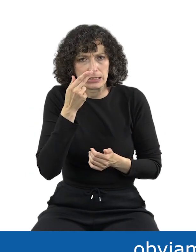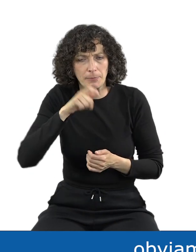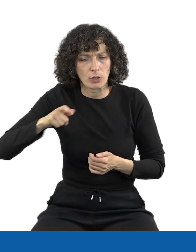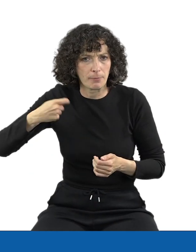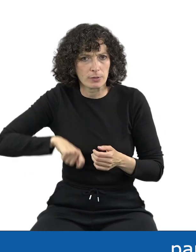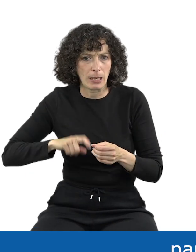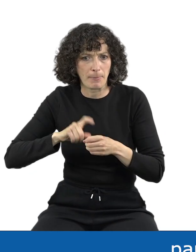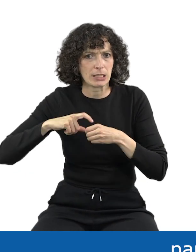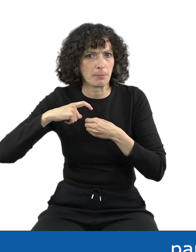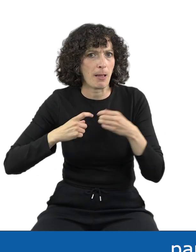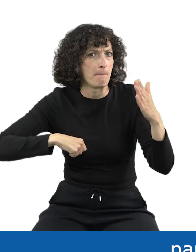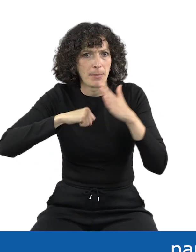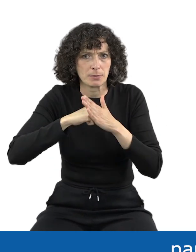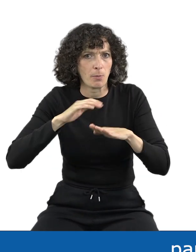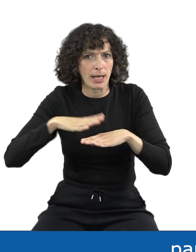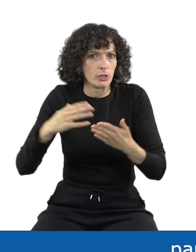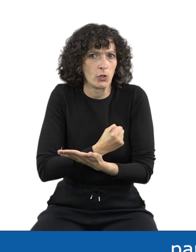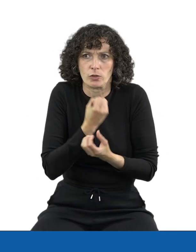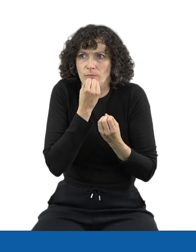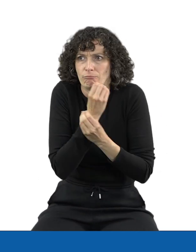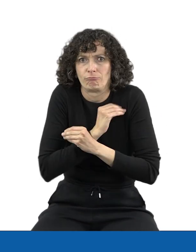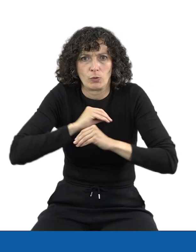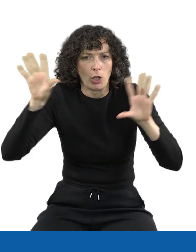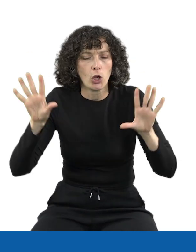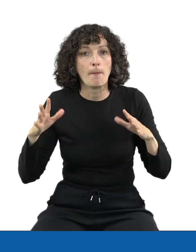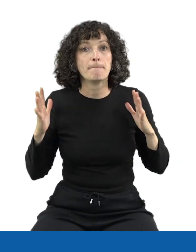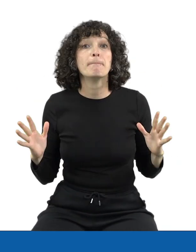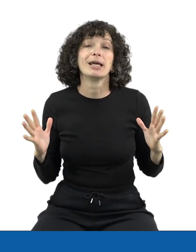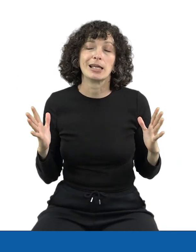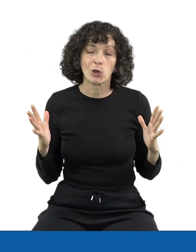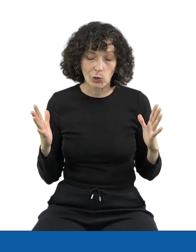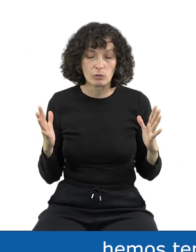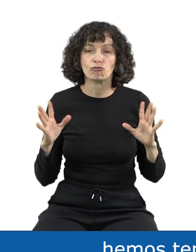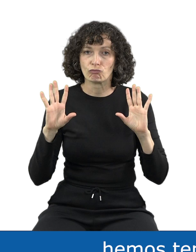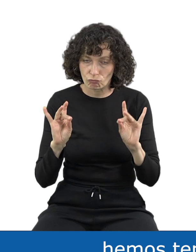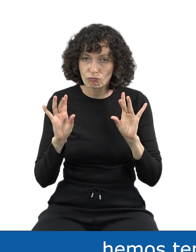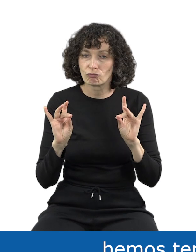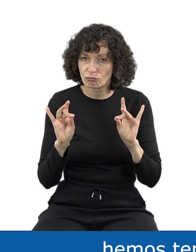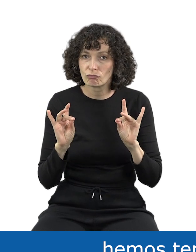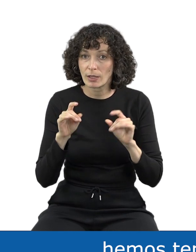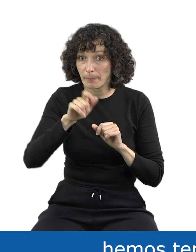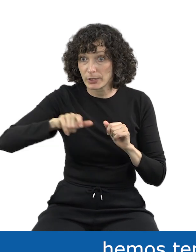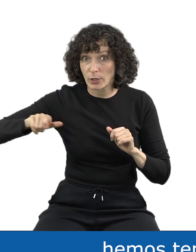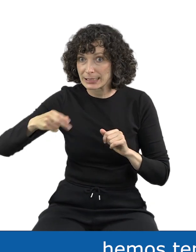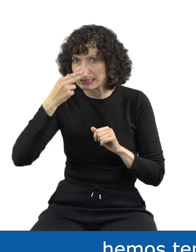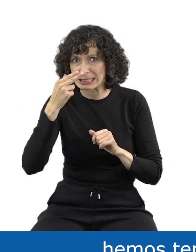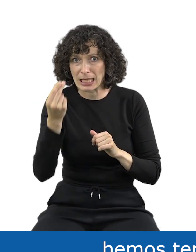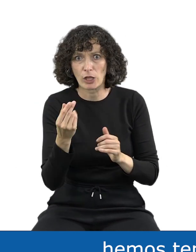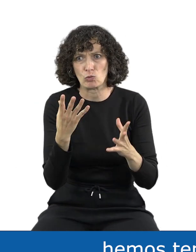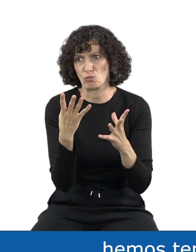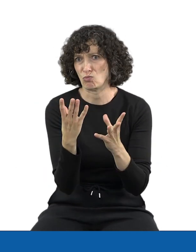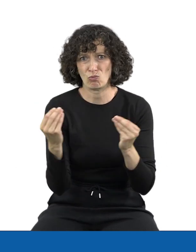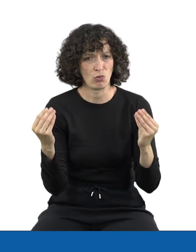profesionales participen en él, pues mucho mejor para todos. Pero bueno, sí que es cierto que hemos tenido un gran número de